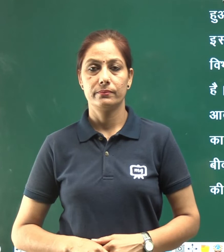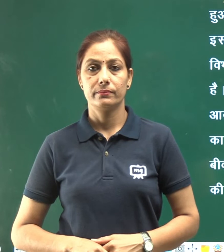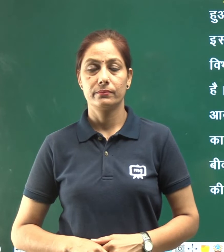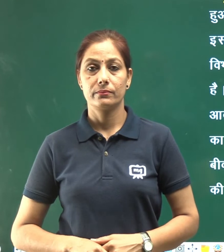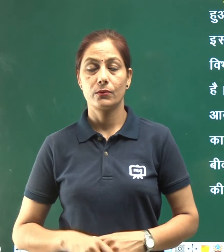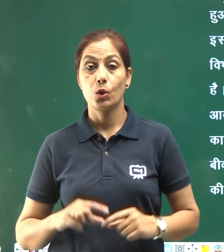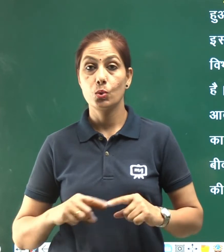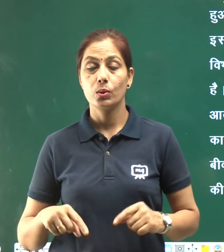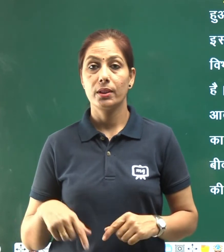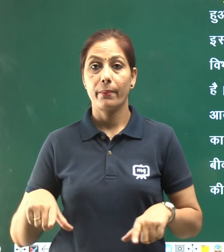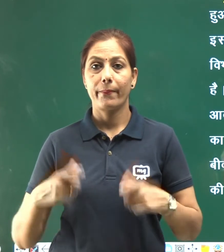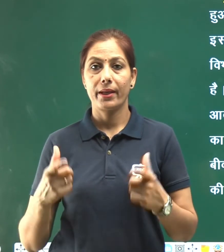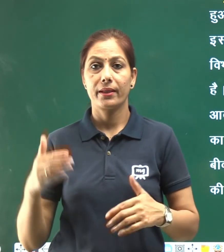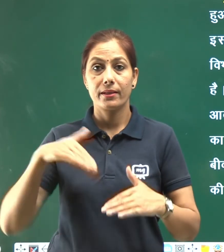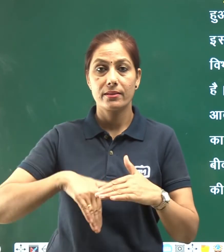चूंकि पेड़ के नीचे